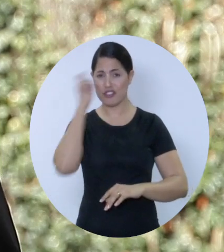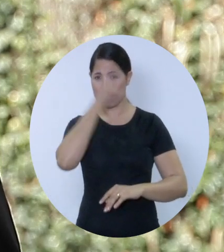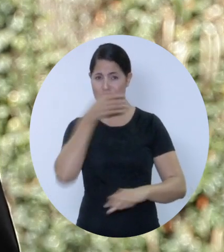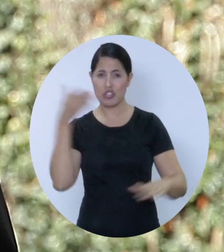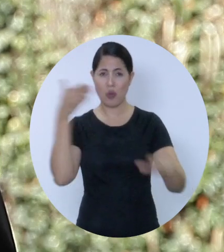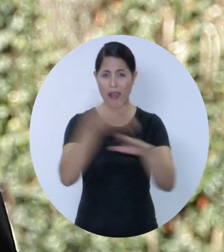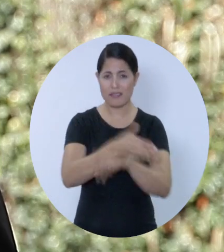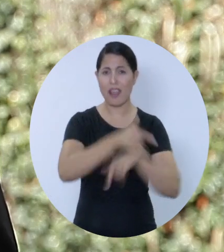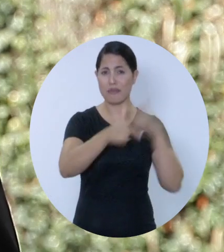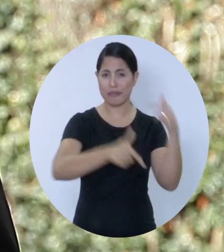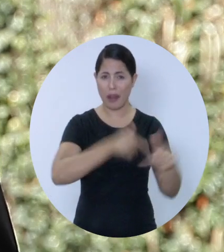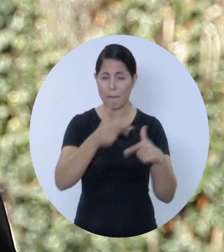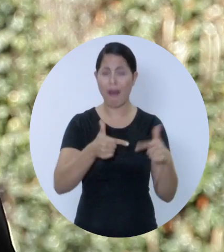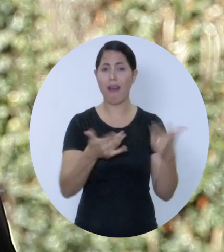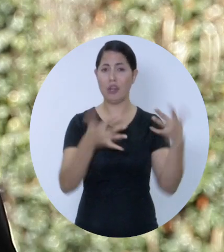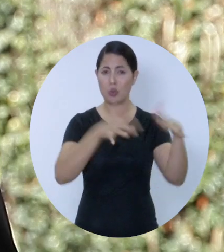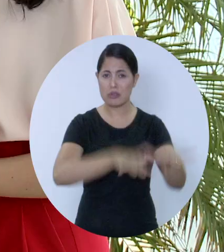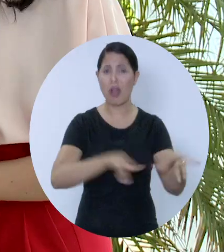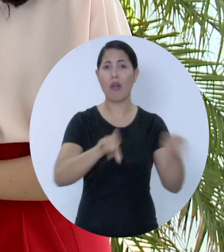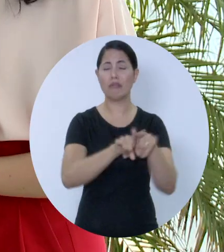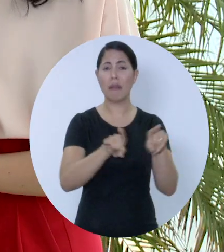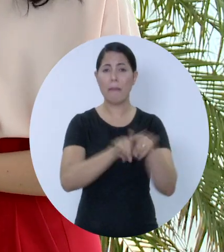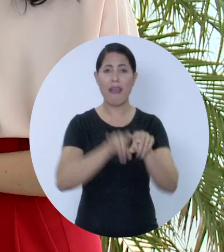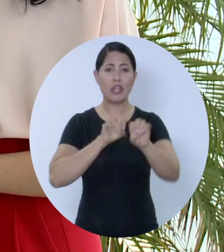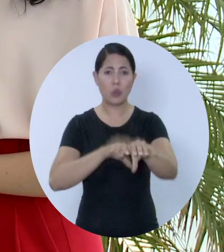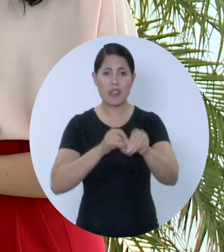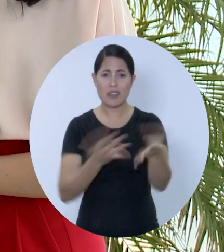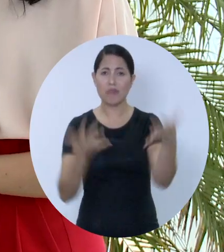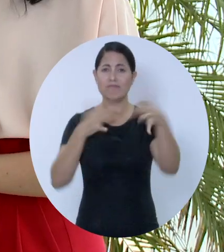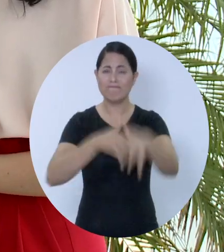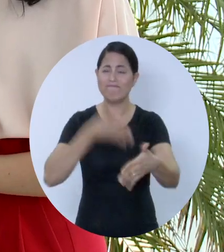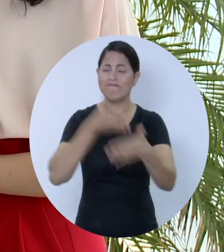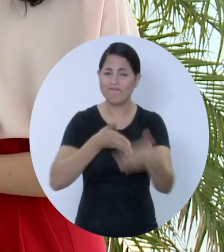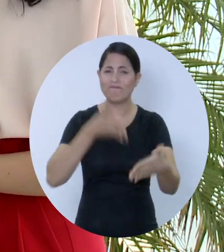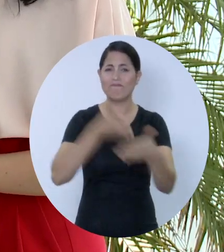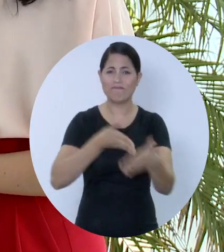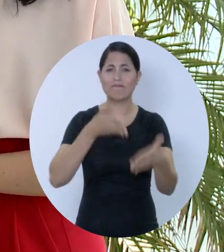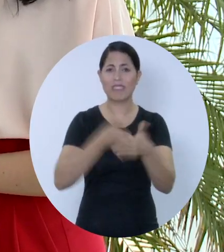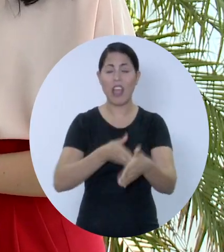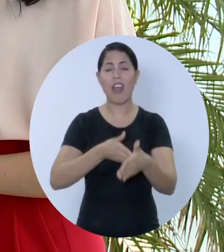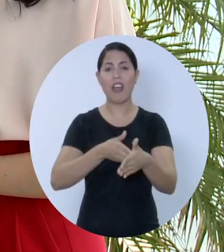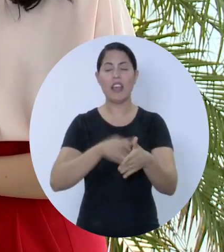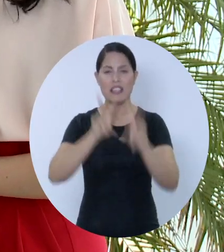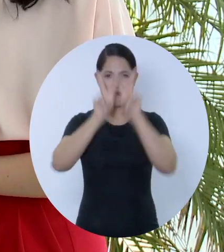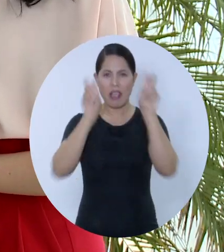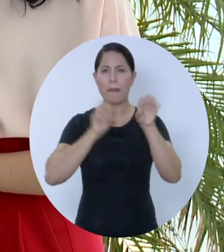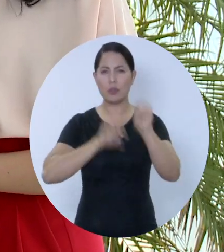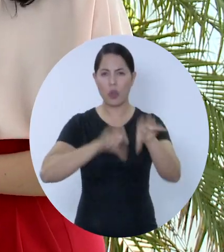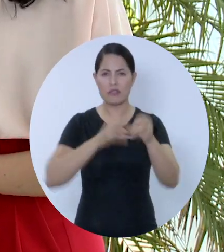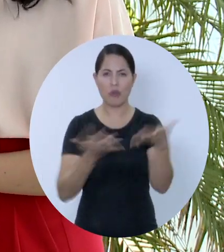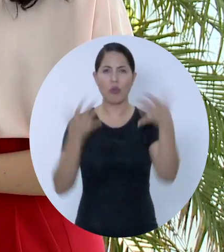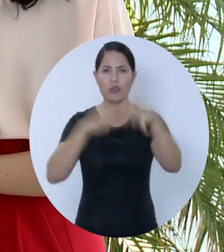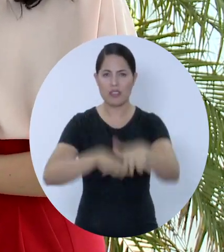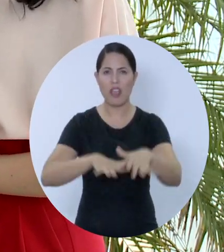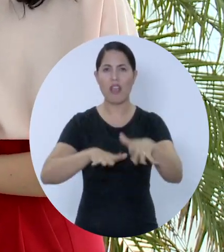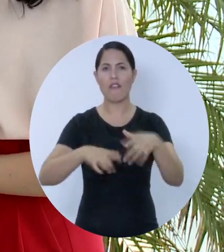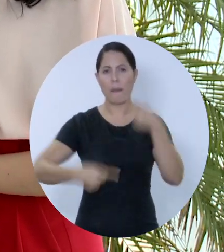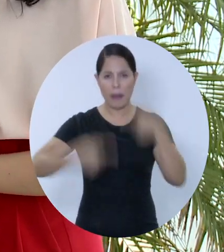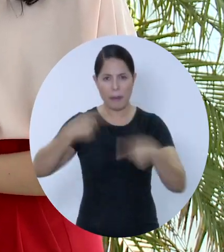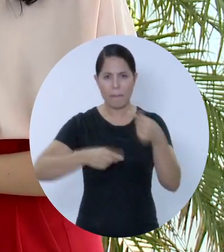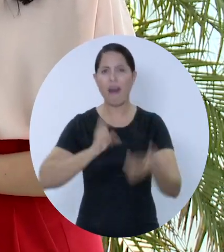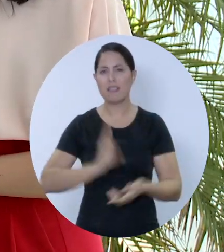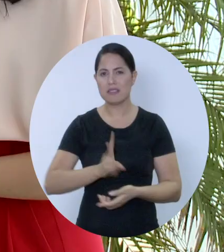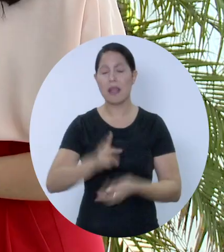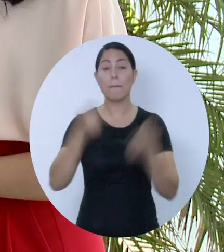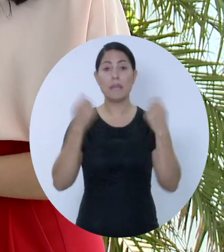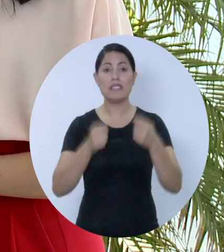dificuldade enorme de inclusão no mercado de trabalho, enorme na educação. A gente ainda discute até hoje a questão da educação inclusiva. Enfim, as pessoas